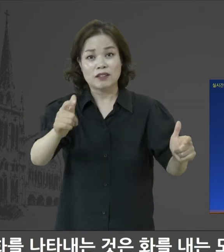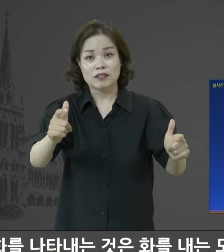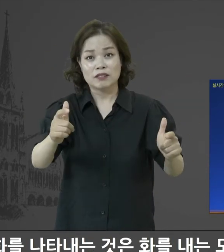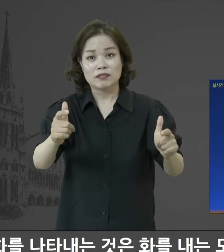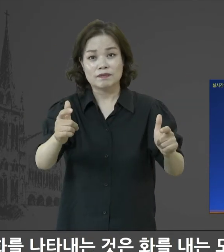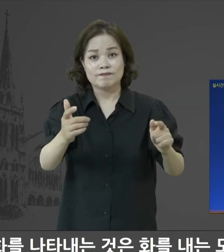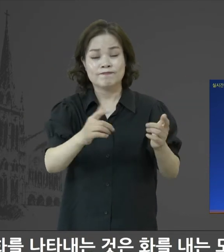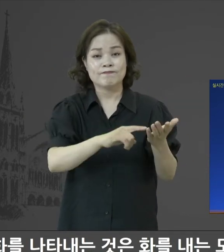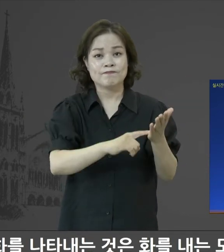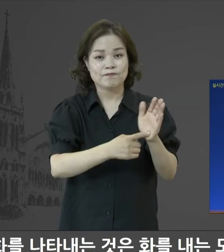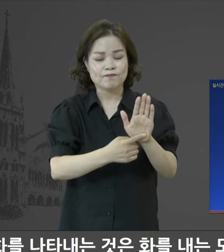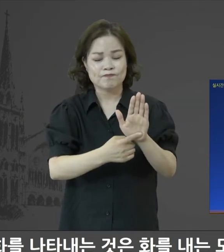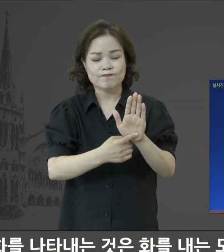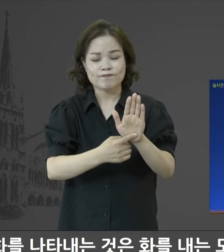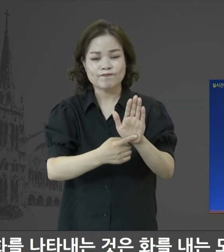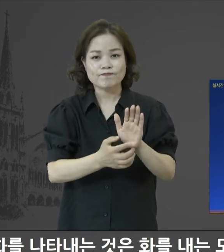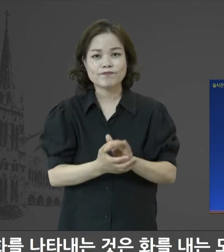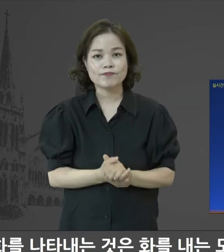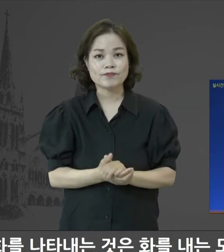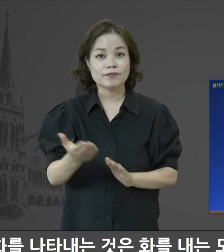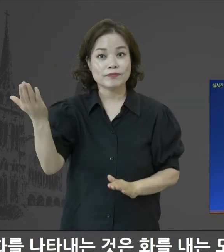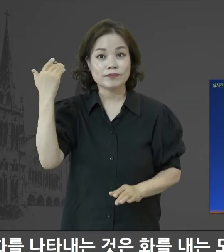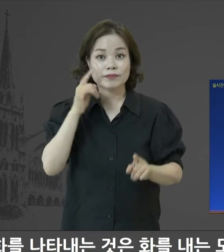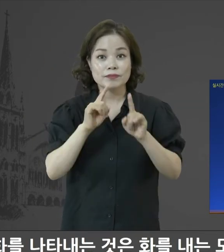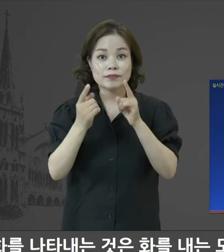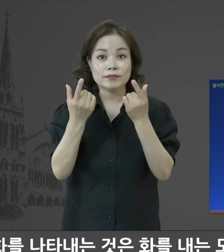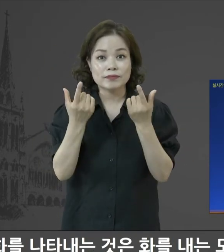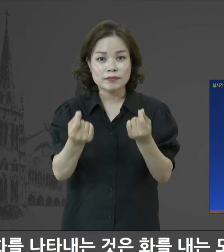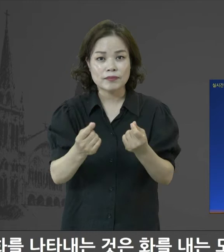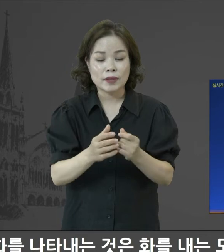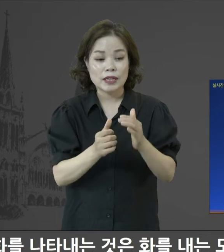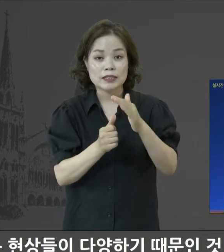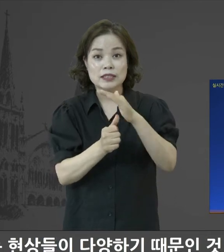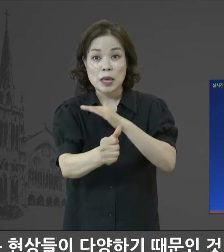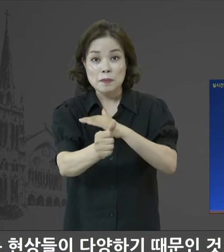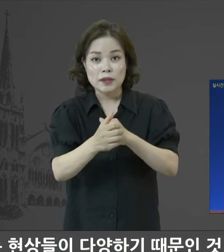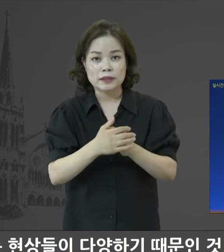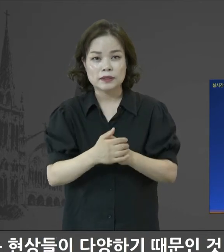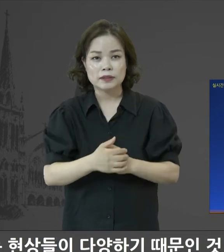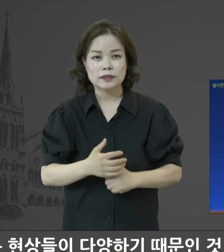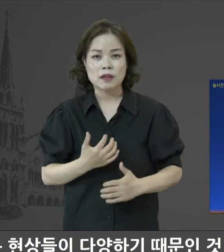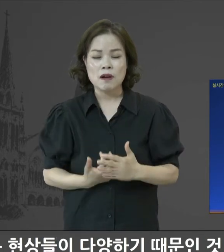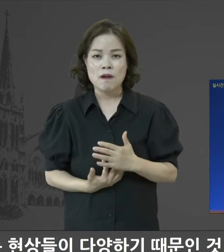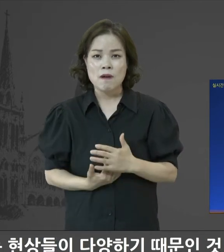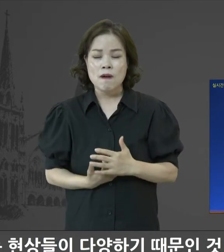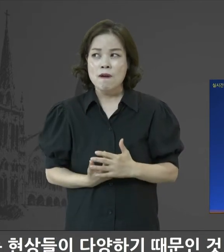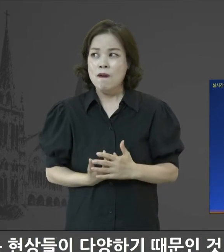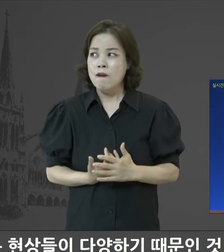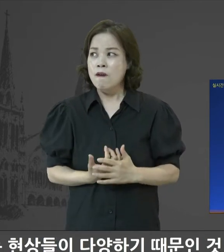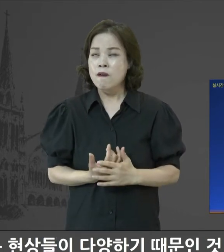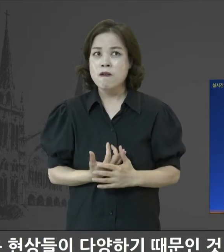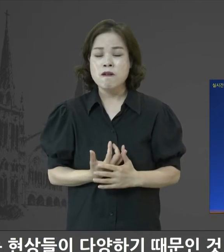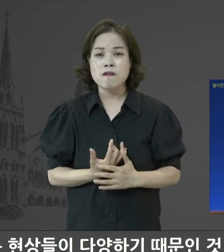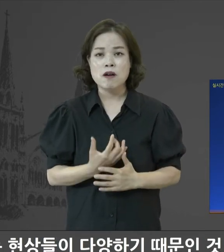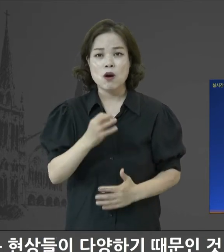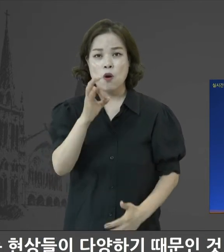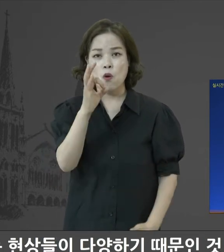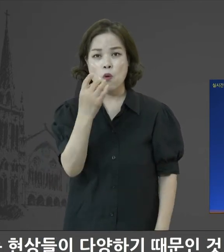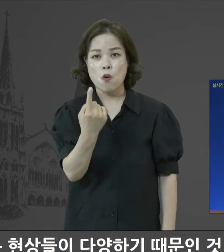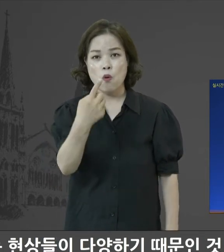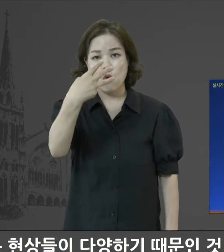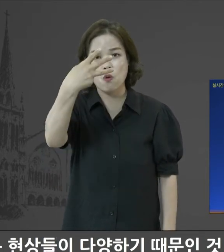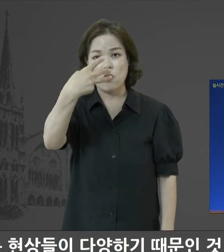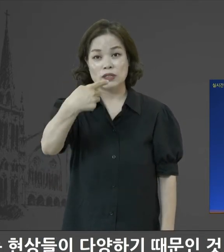그렇게 표현하는 것 같아요. 아까도 말씀드린 대로 대표적으로 이 치미는 화는 오르게라는 말로 표현됩니다.